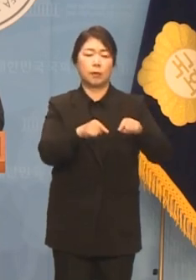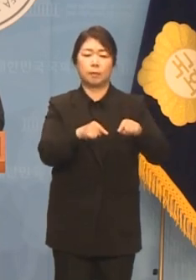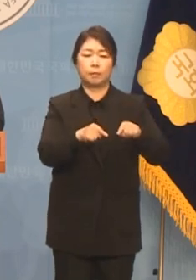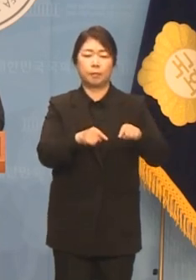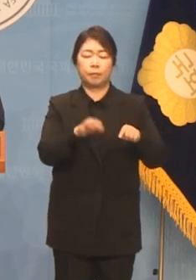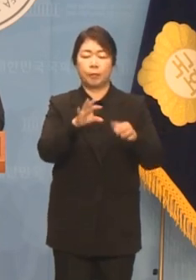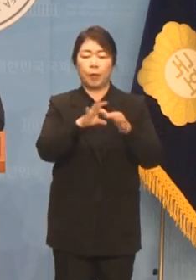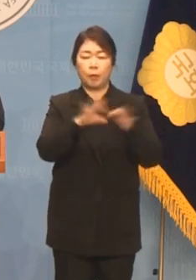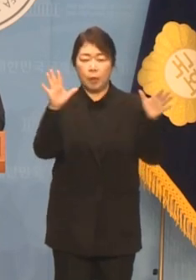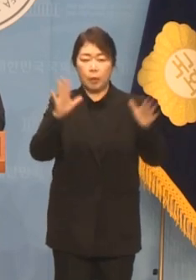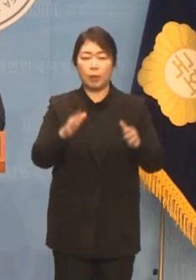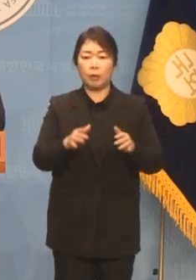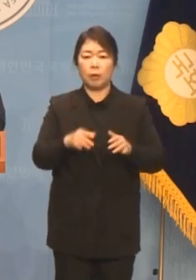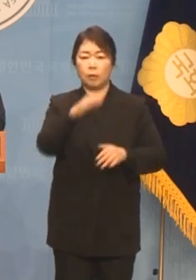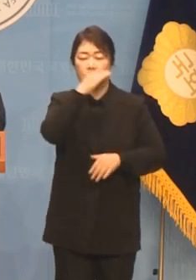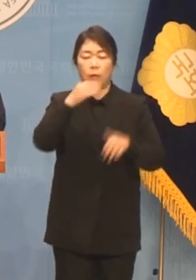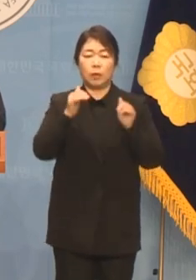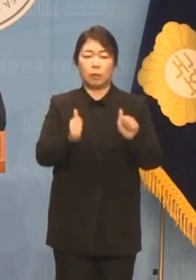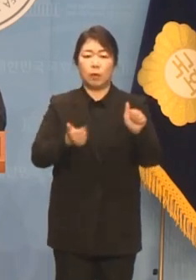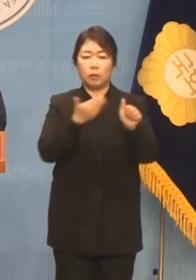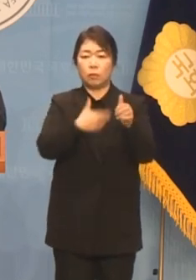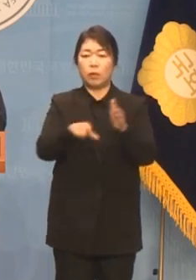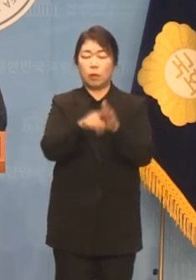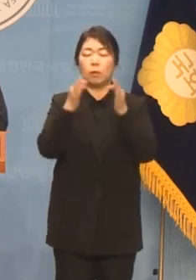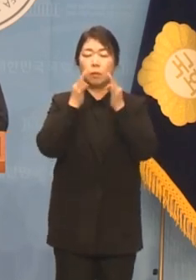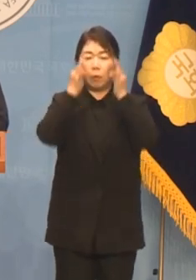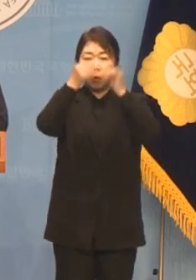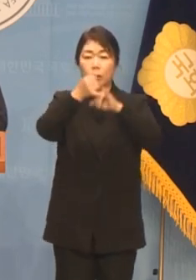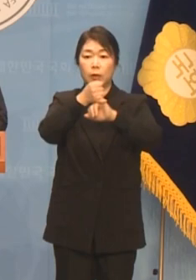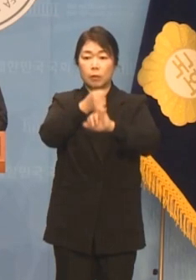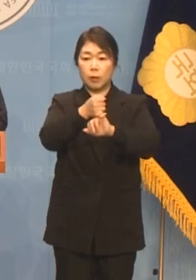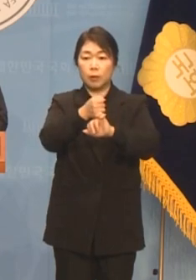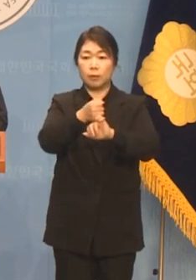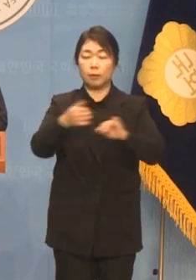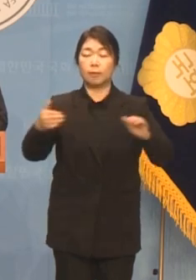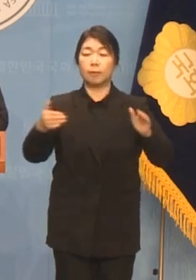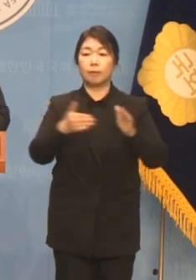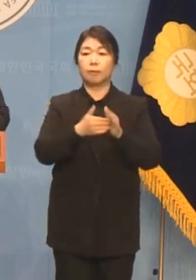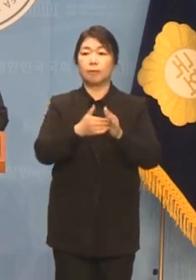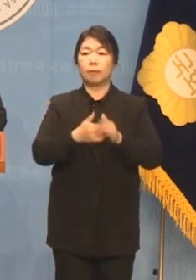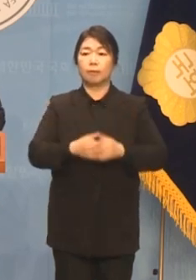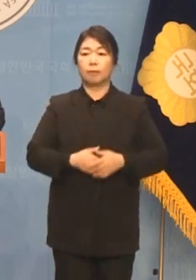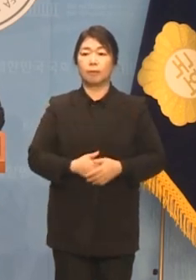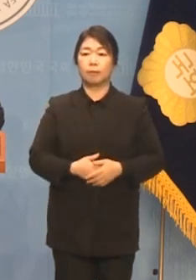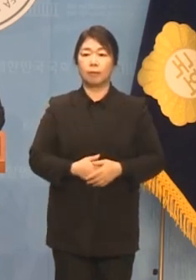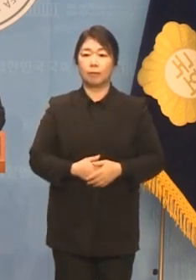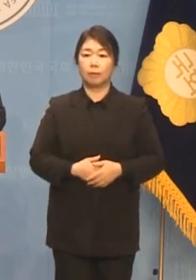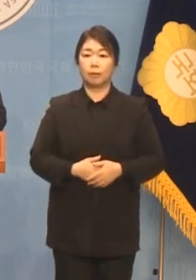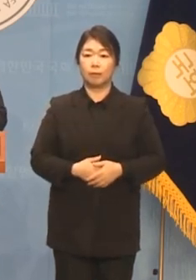정의로울 수 있도록 최선을 다하겠습니다 감사합니다